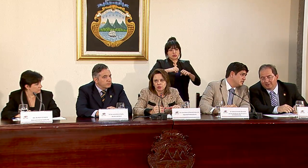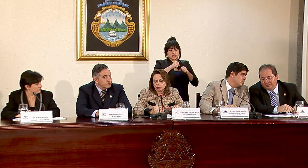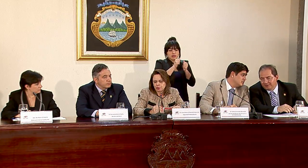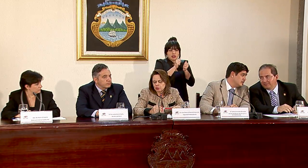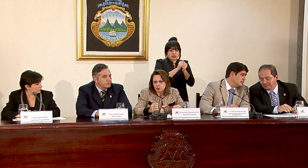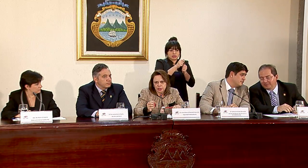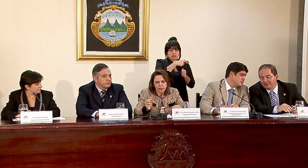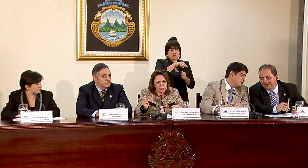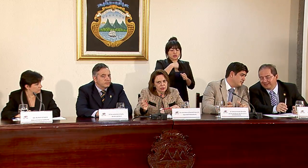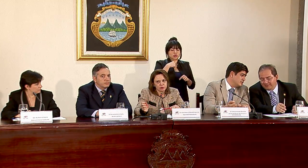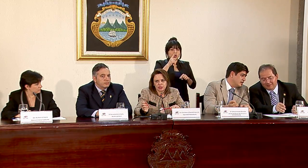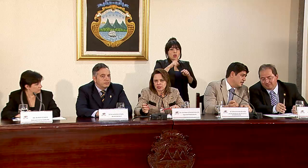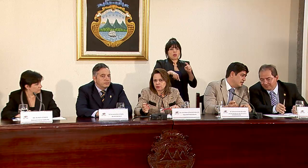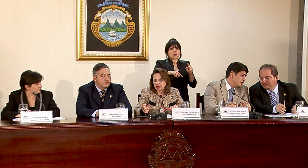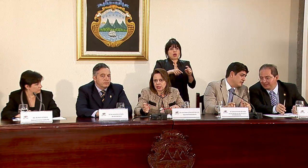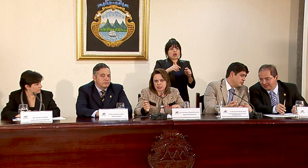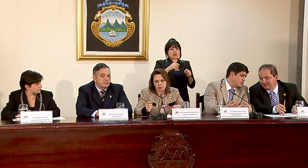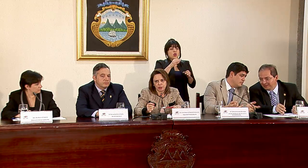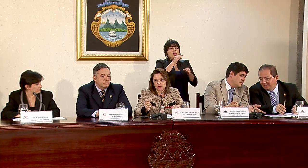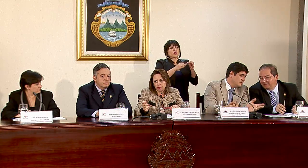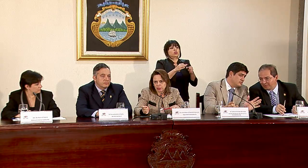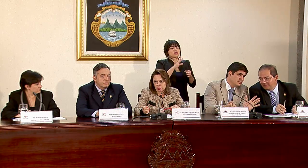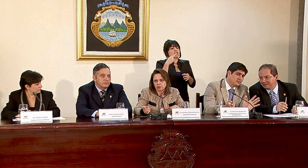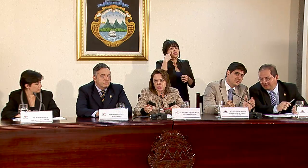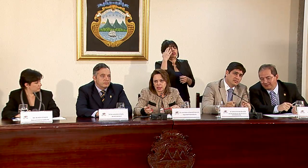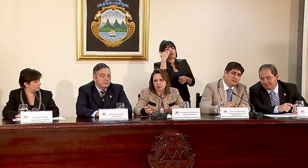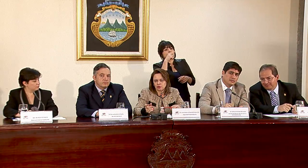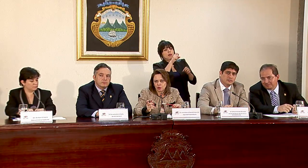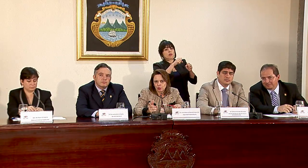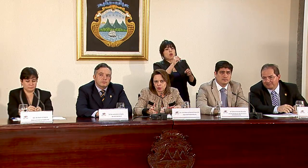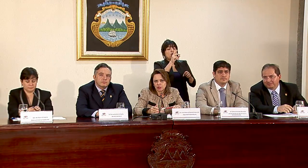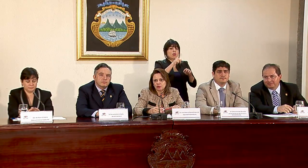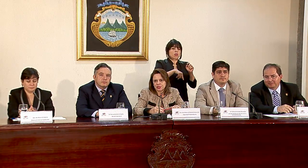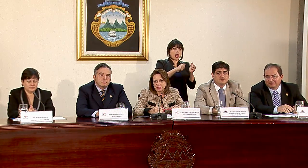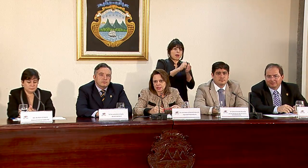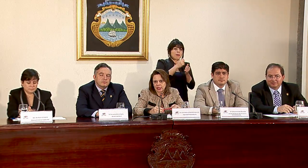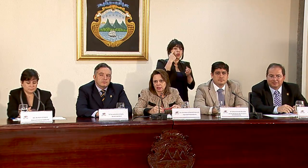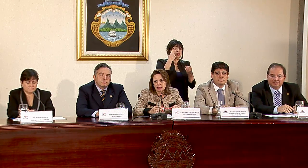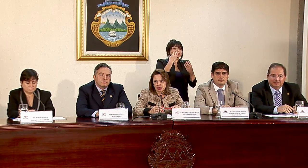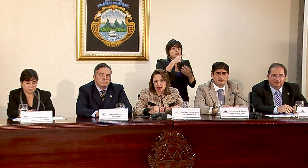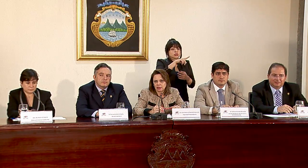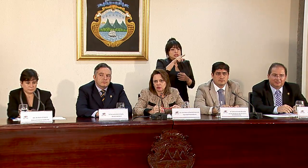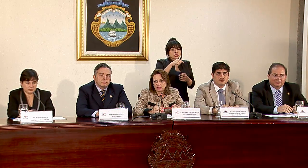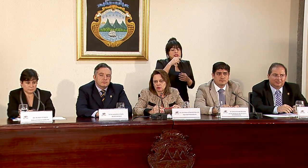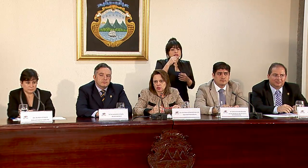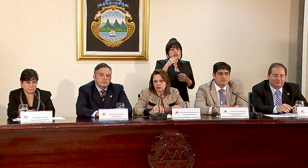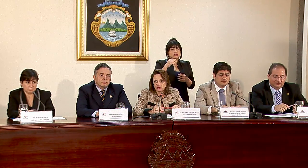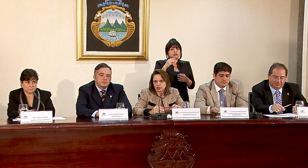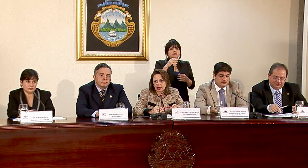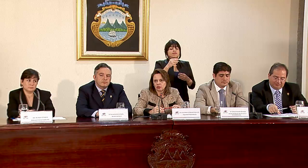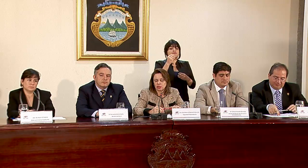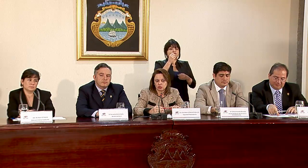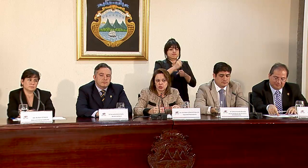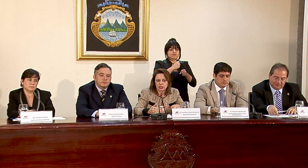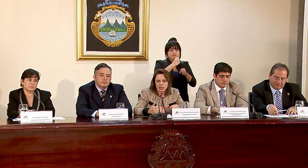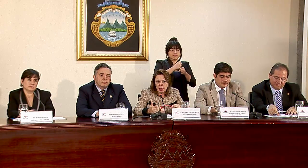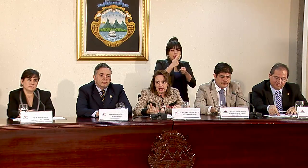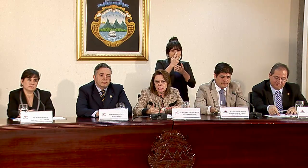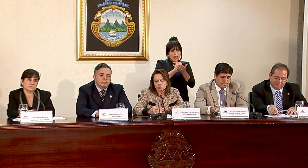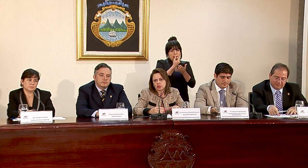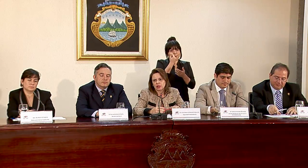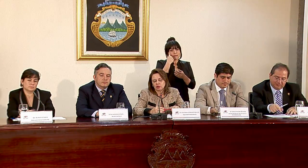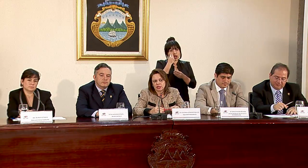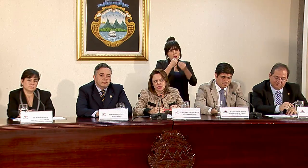Yo no puedo juzgar a cada una de estas mujeres, si puede o no puede acompañarlos, porque muchas están ganándose el sustento diario. Entonces,